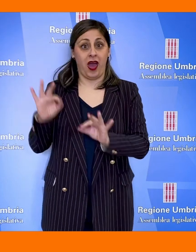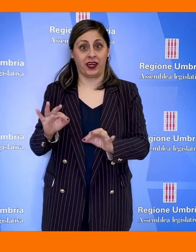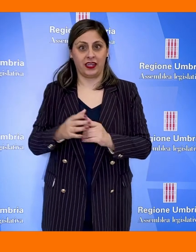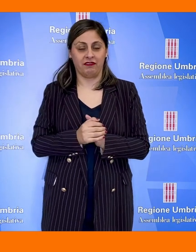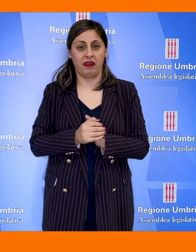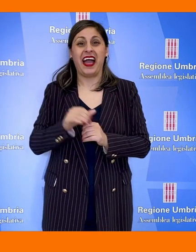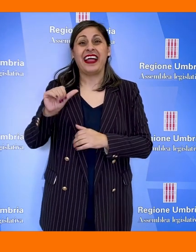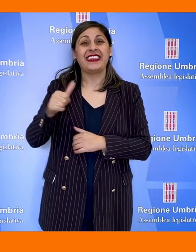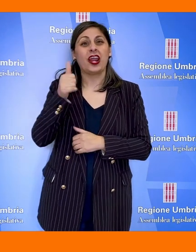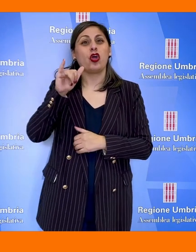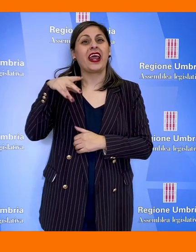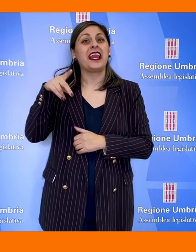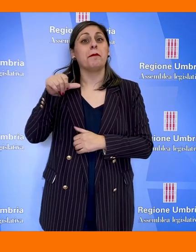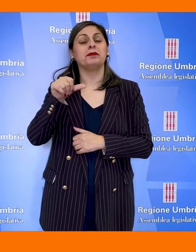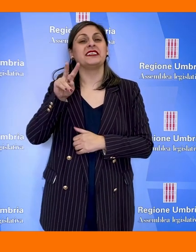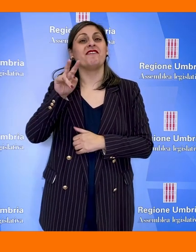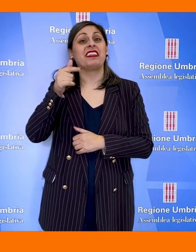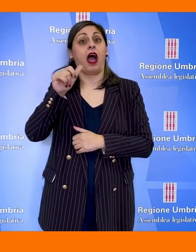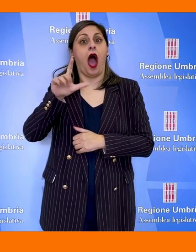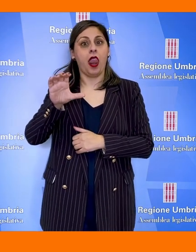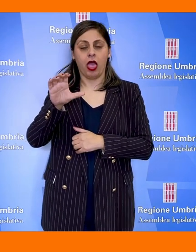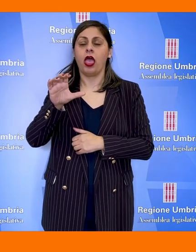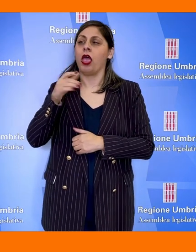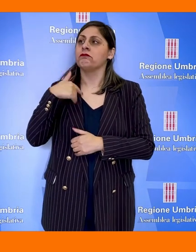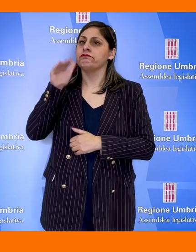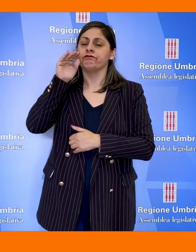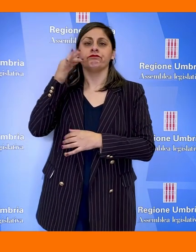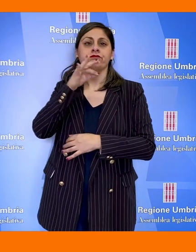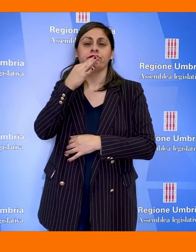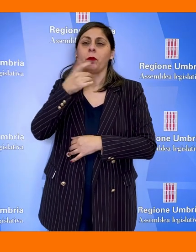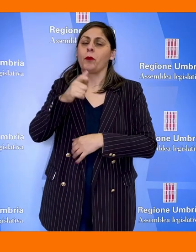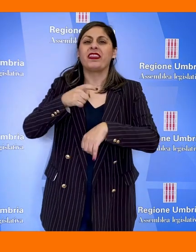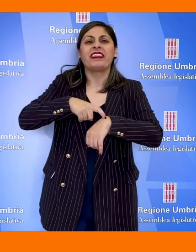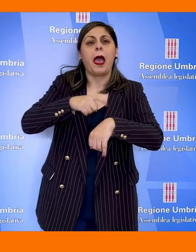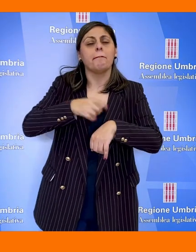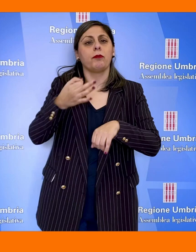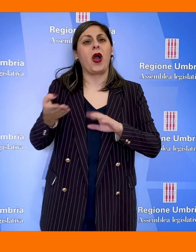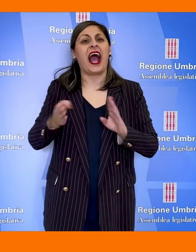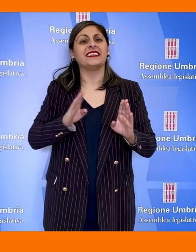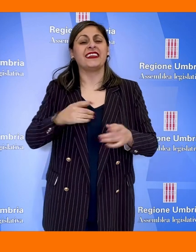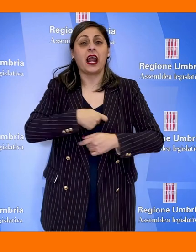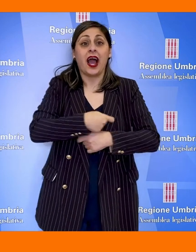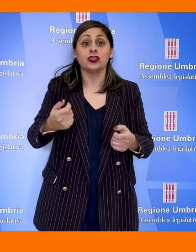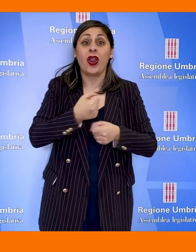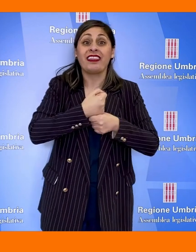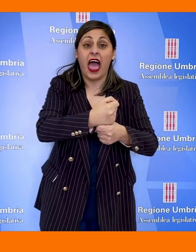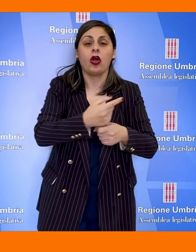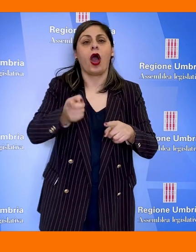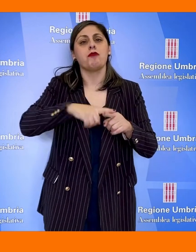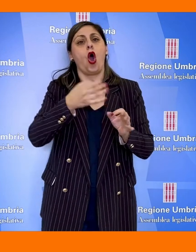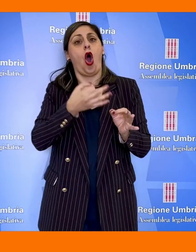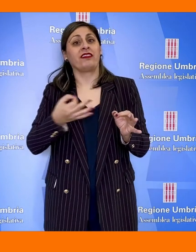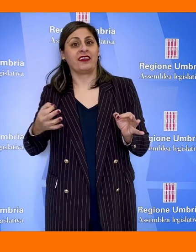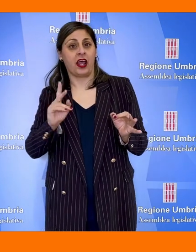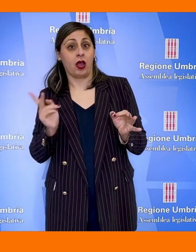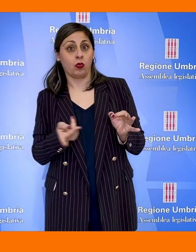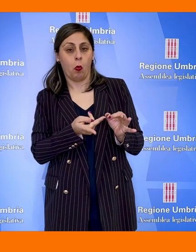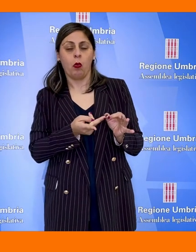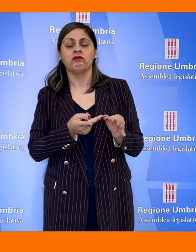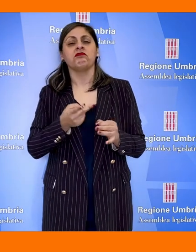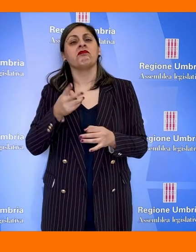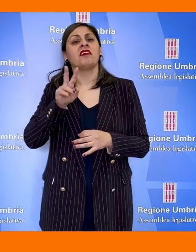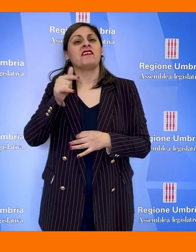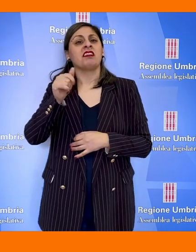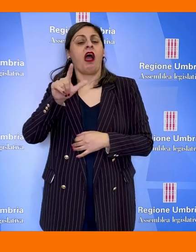risorse. Ascoltato anche il direttore regionale di INPS Fabio Vitale rispetto ai tempi di elargizione della cassa integrazione in deroga ed